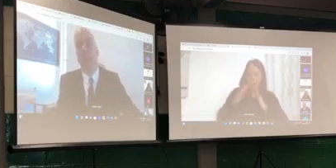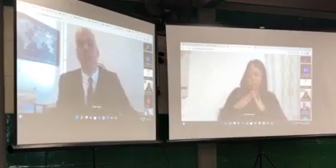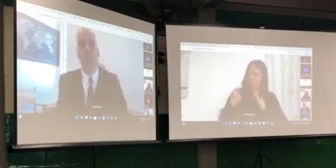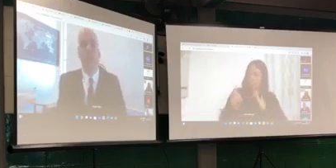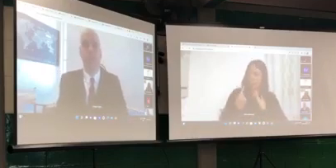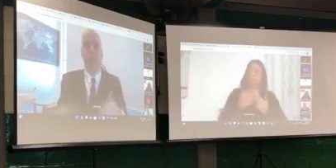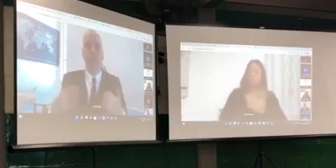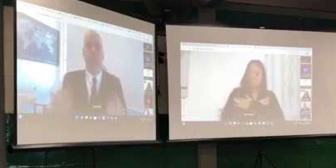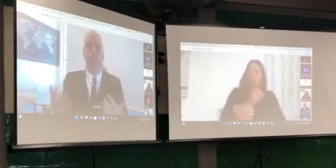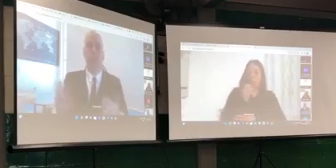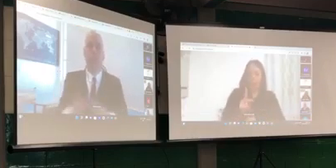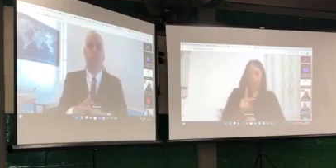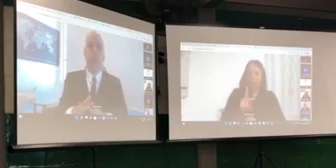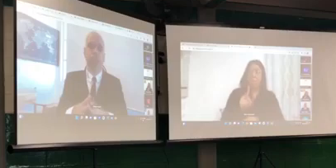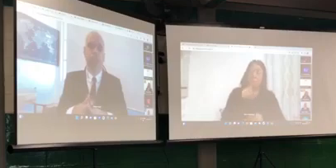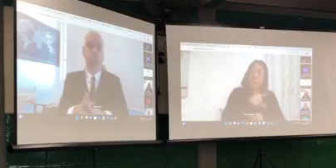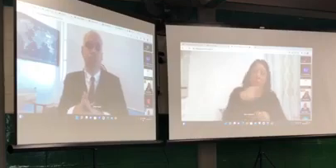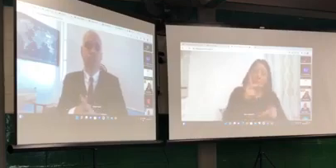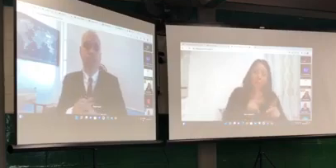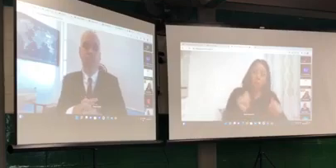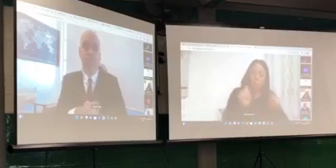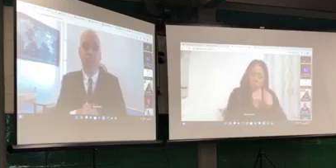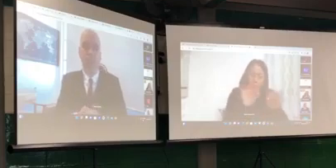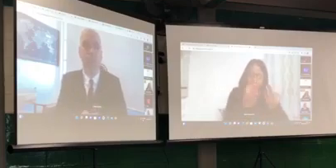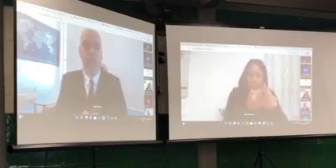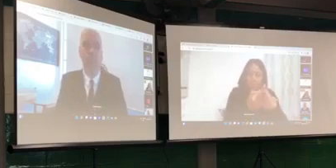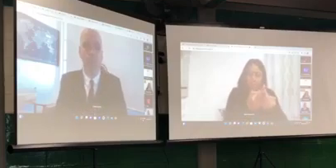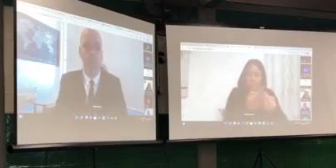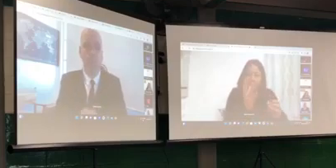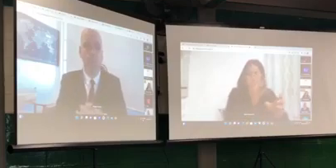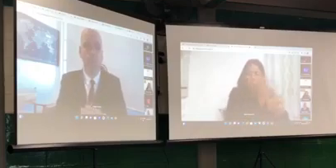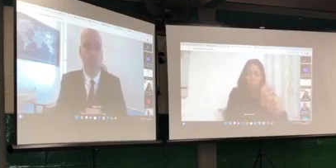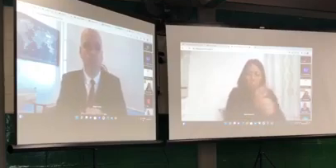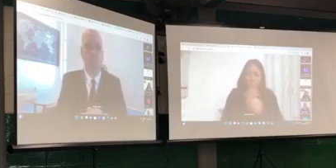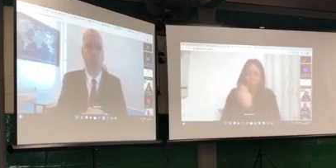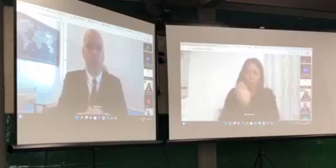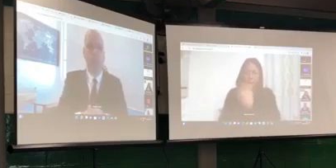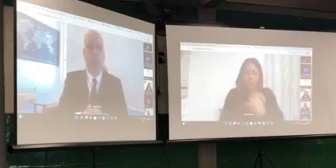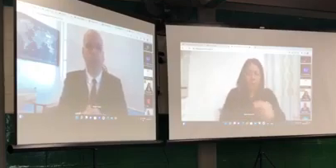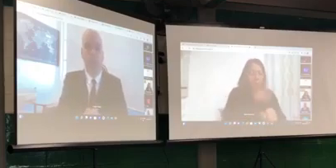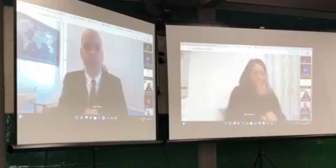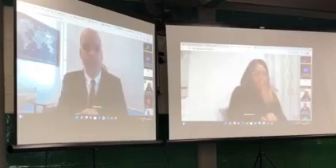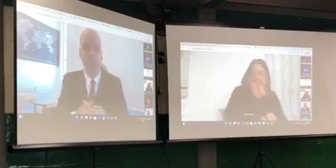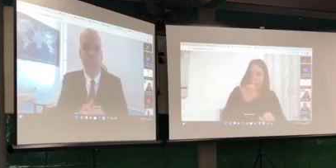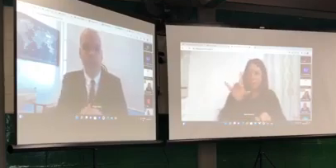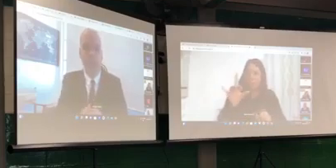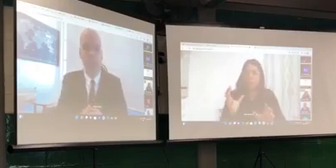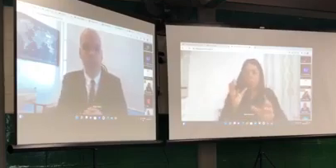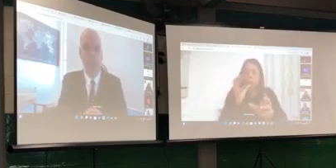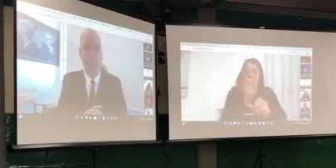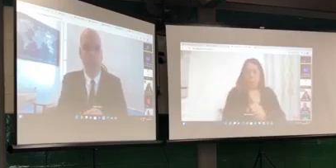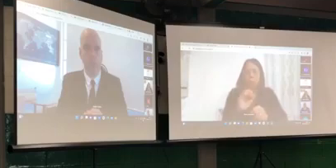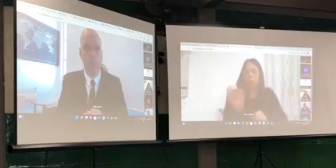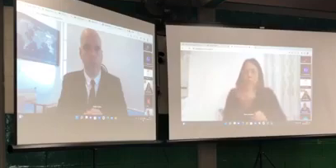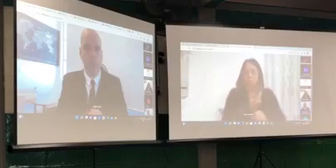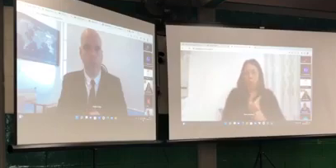desempregada, ok. Mas se ela tiver outras pessoas da família, preciso calcular tudo, os rendimentos de todo mundo, fazer uma